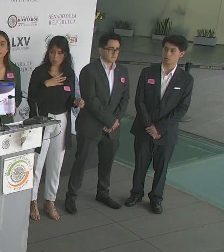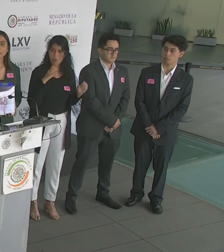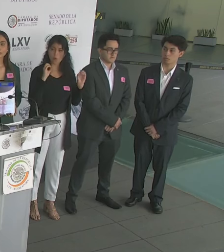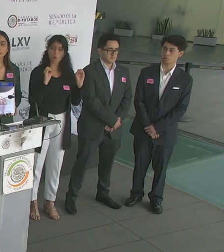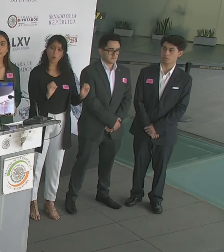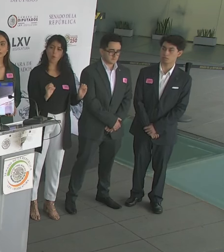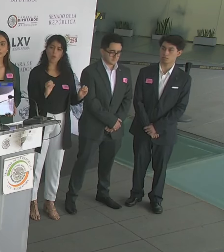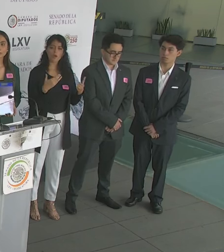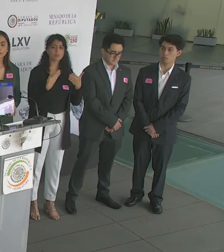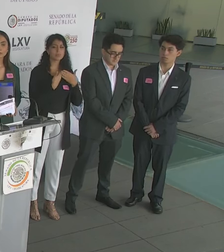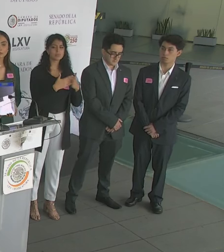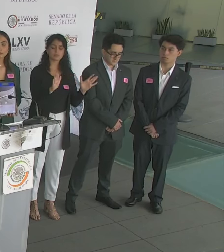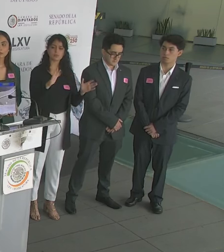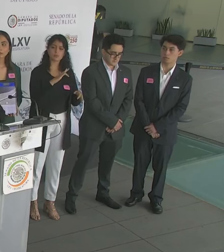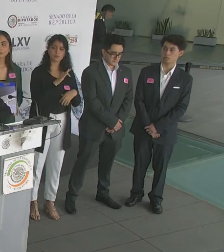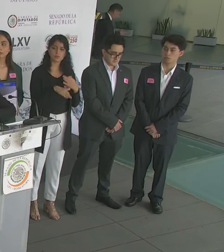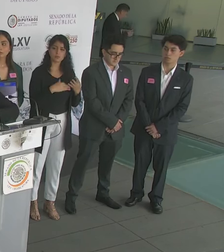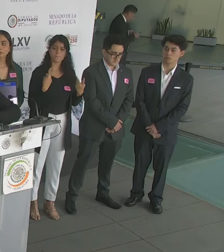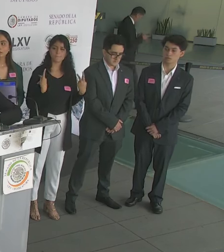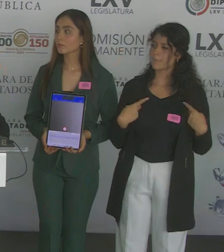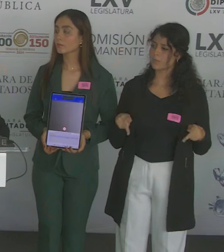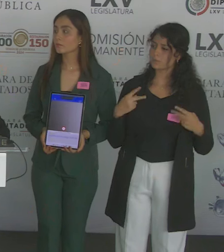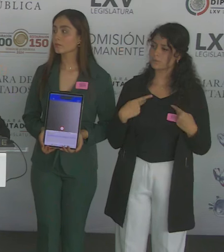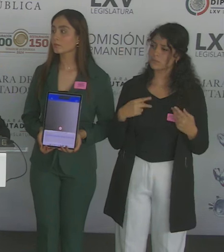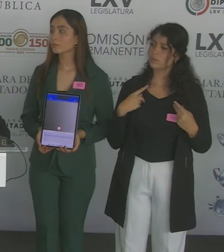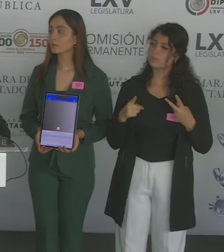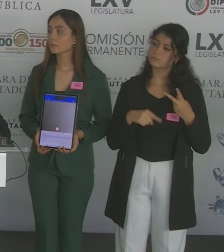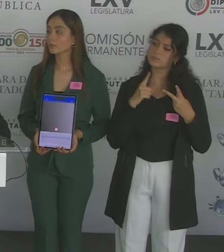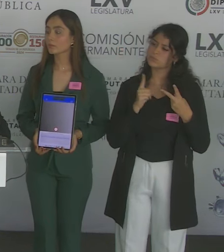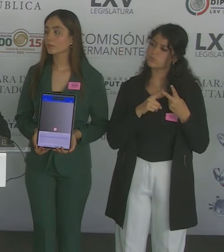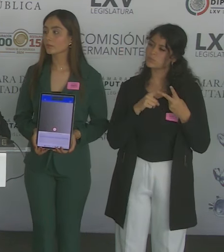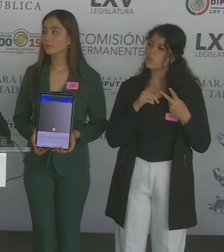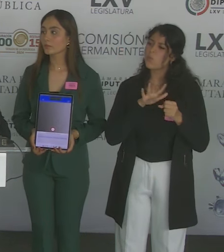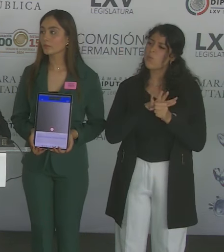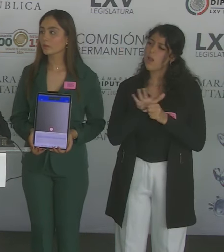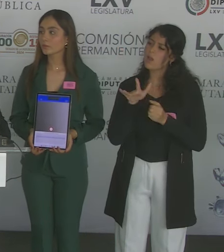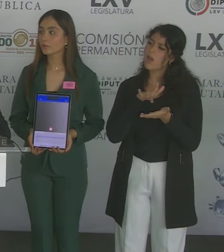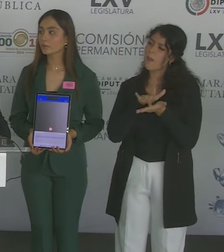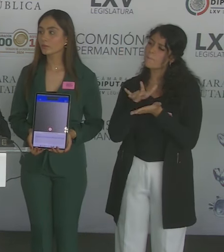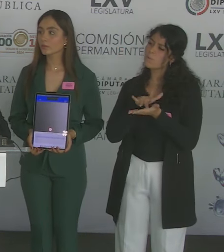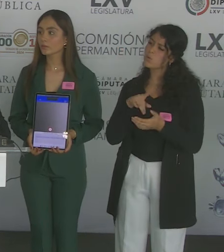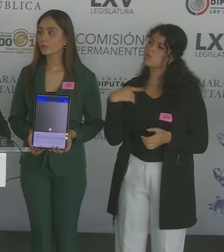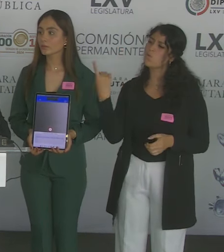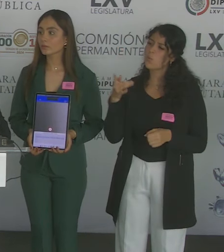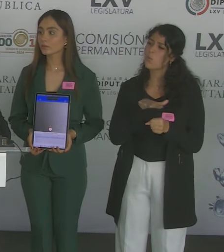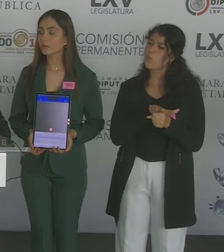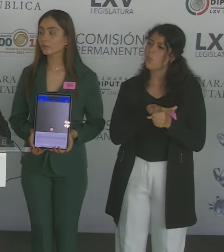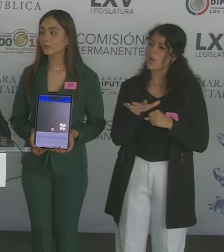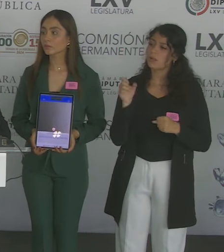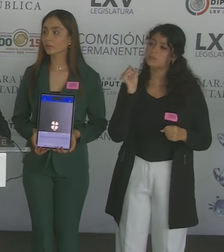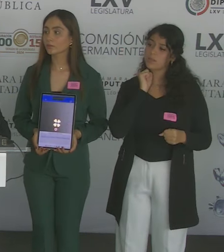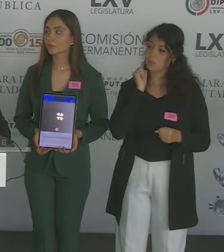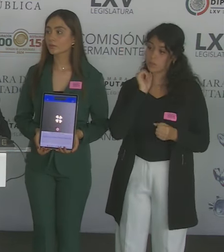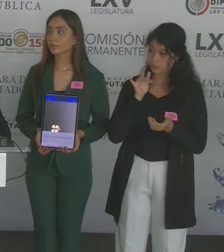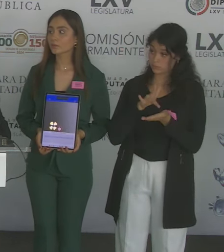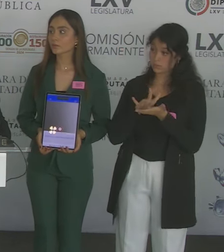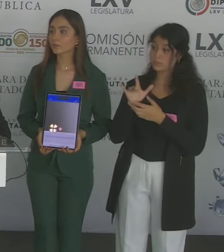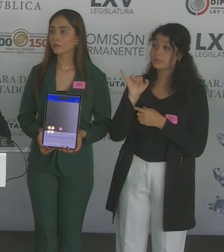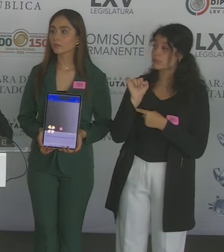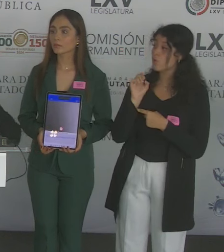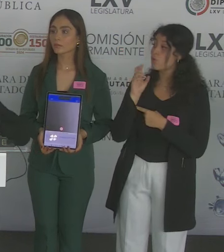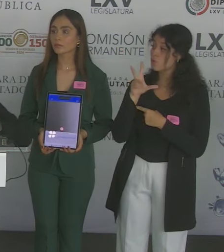abierta al público y por otro lado pregunta qué apoyo recibieron por parte del senado o de alguna otra